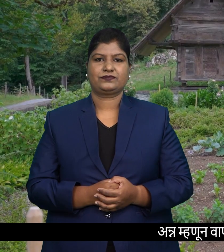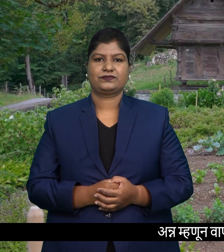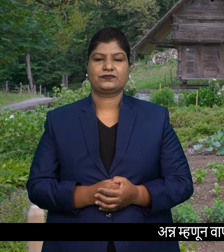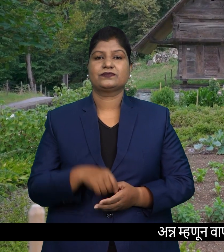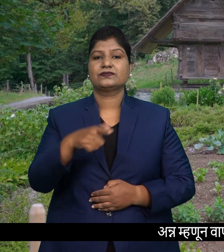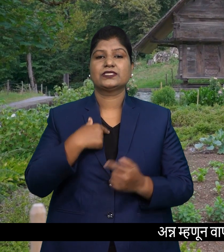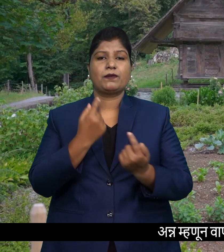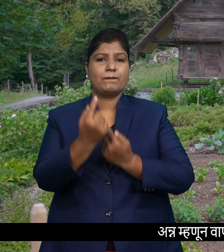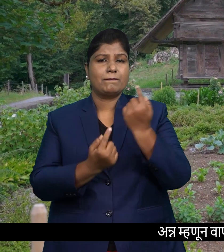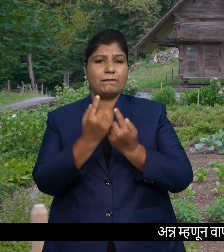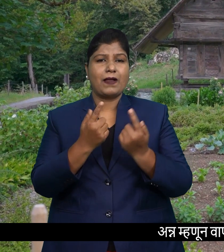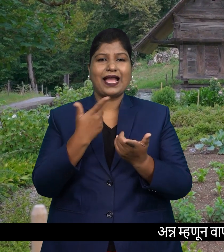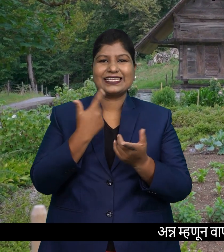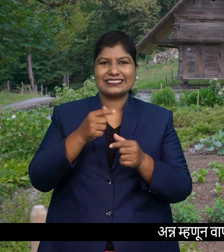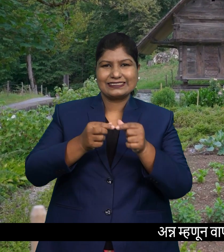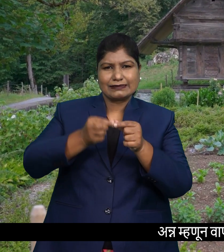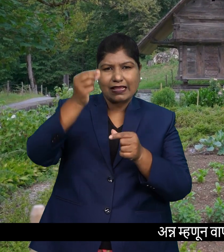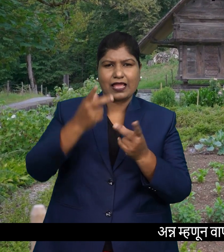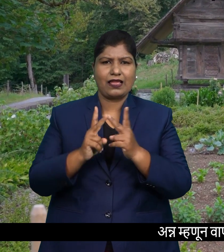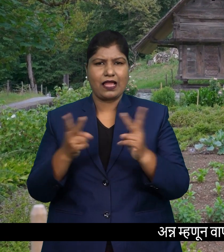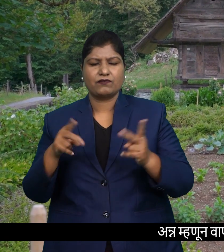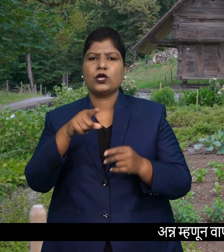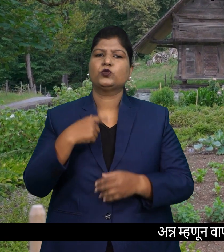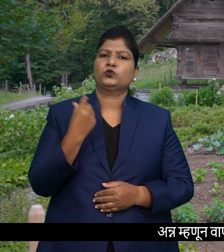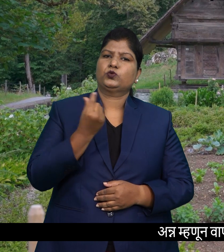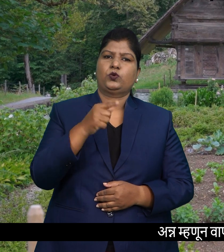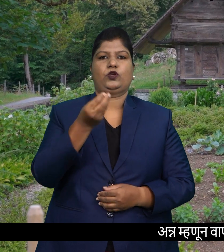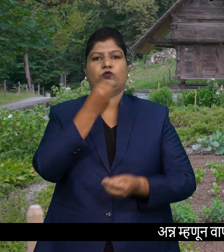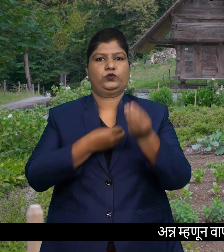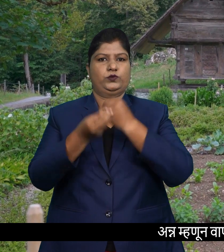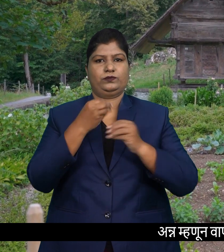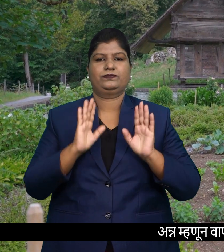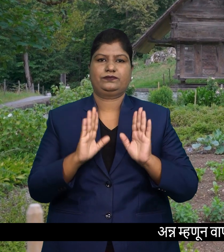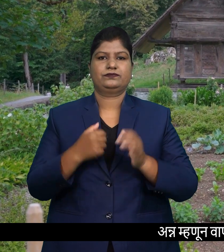अन्न म्हणून वापरले जाणारे वनस्पतींचे भाग.